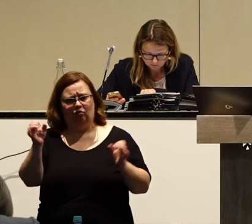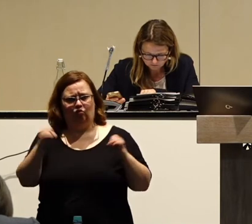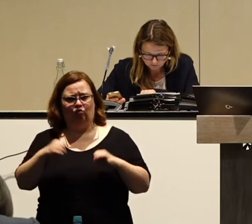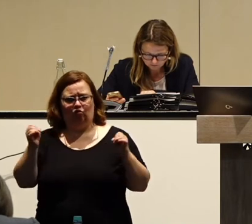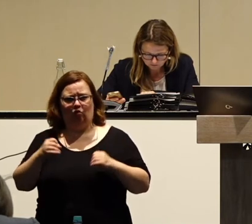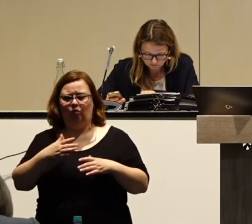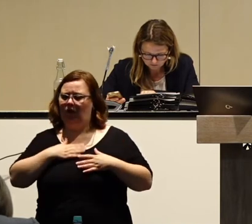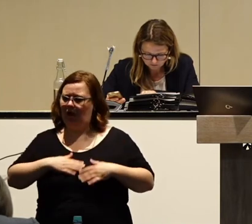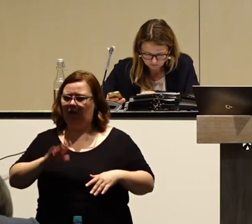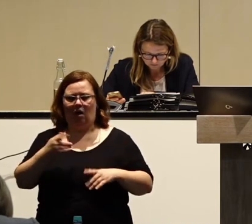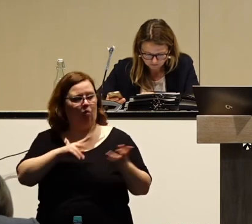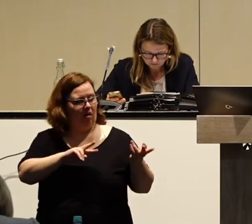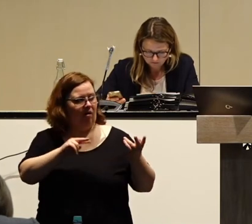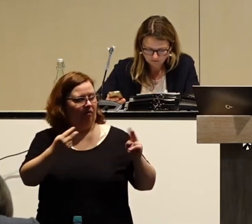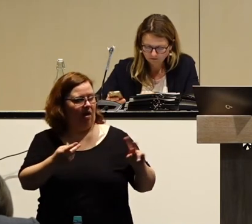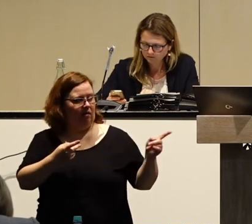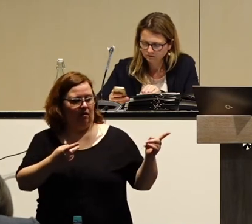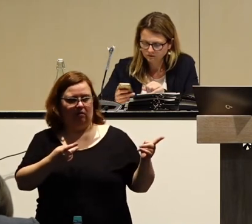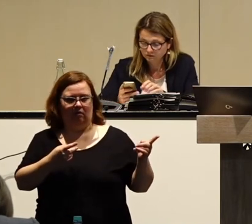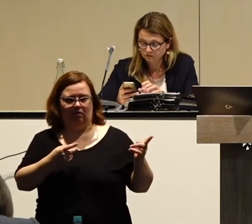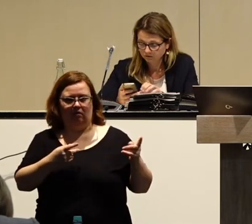zuzustimmen, wir werden dann gerne auch dem veränderten